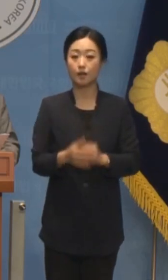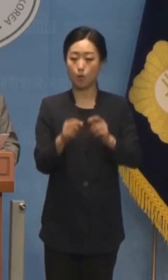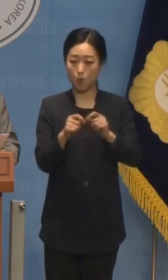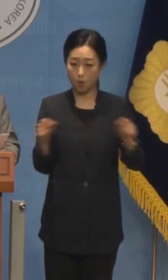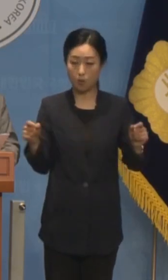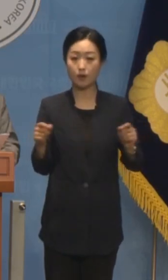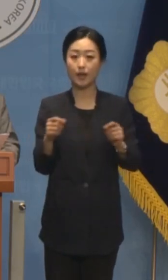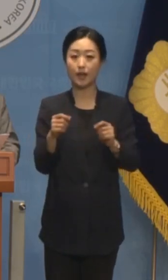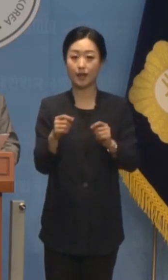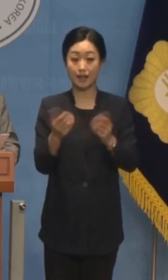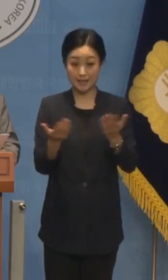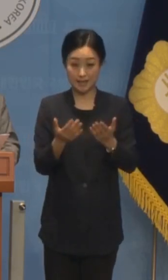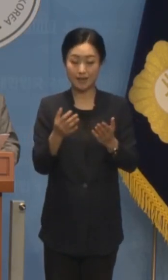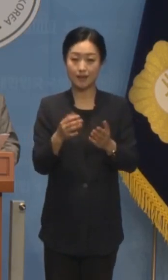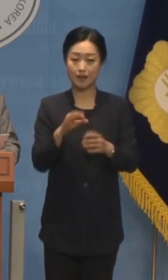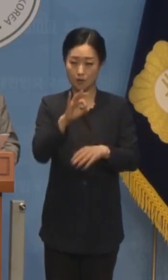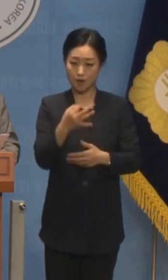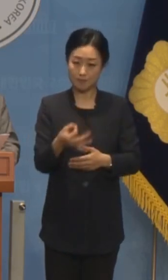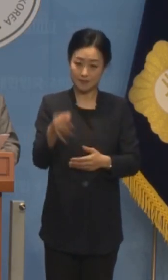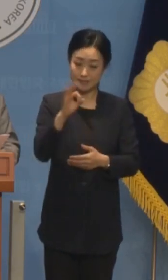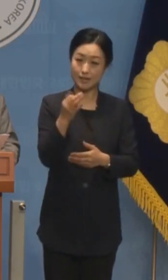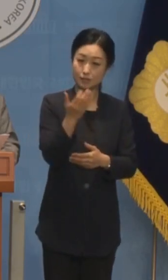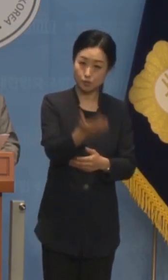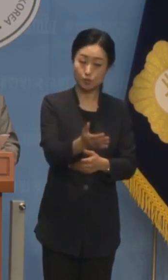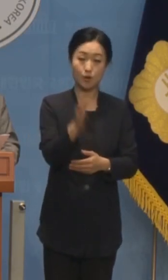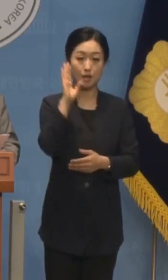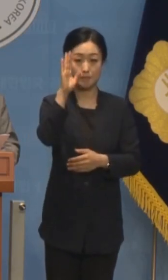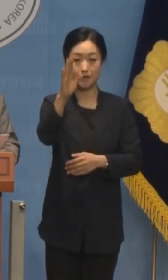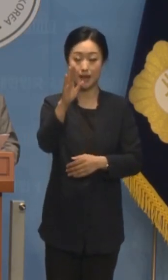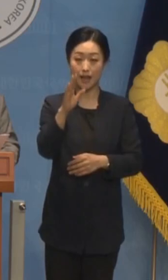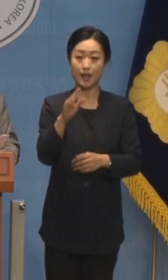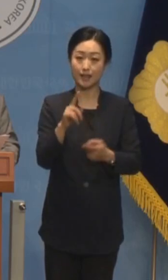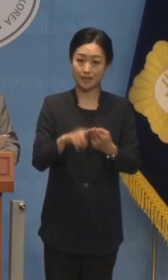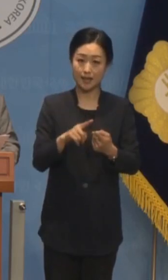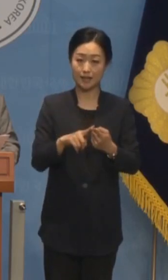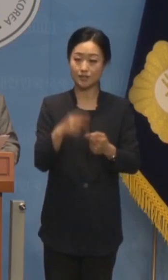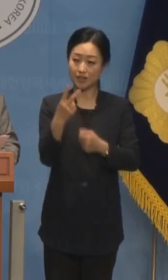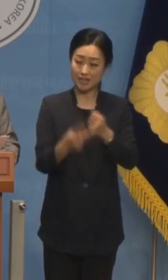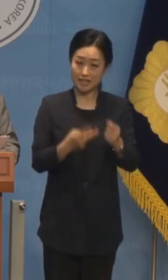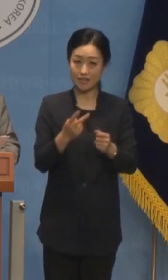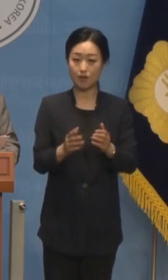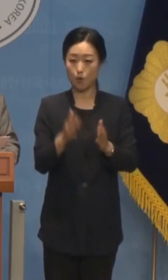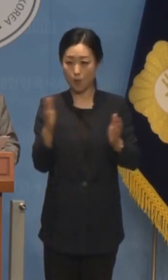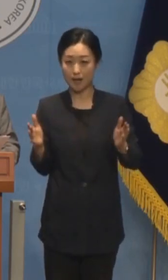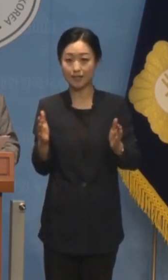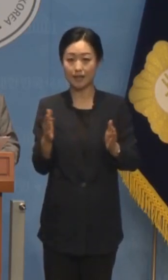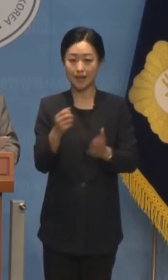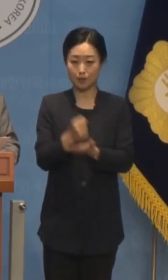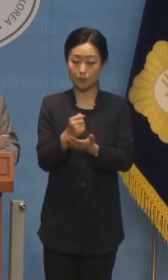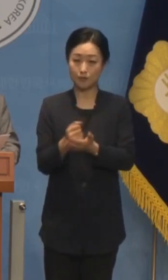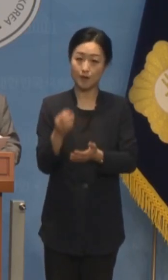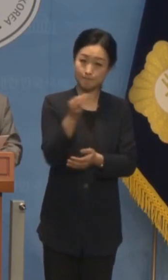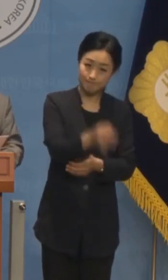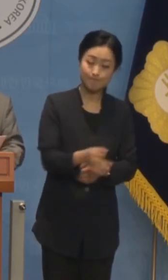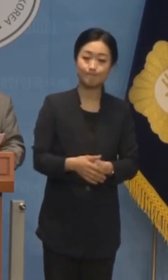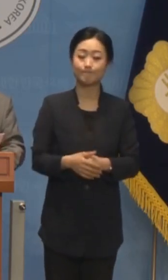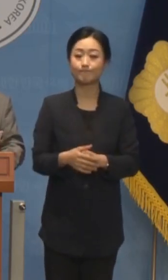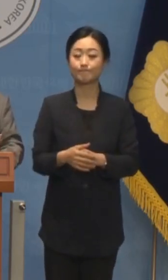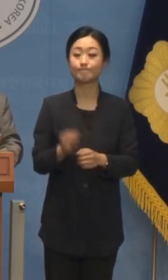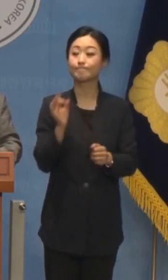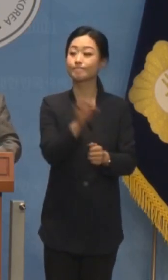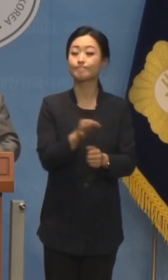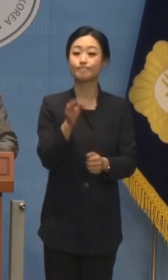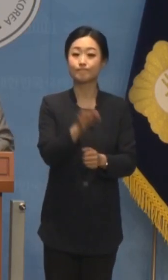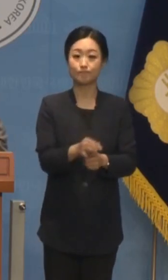미래 자산 형성 지원금 대상 2년차까지 확대 직급 안정성을 위한 노력 등을 강조한